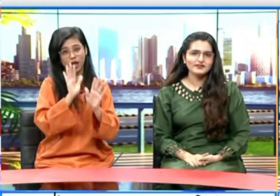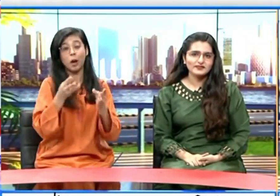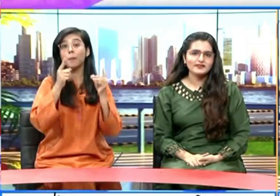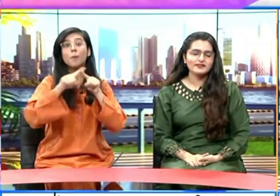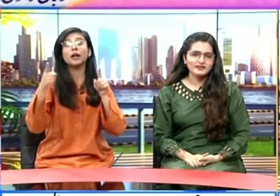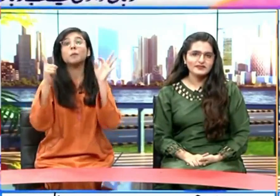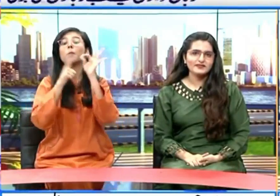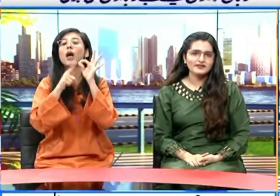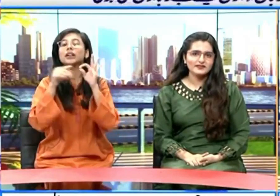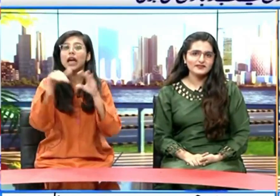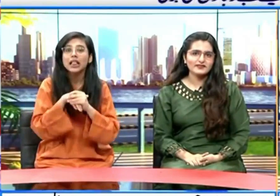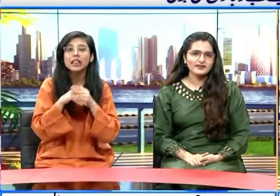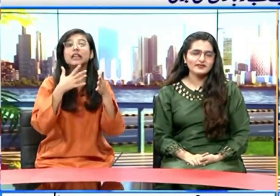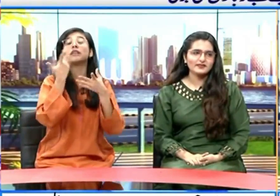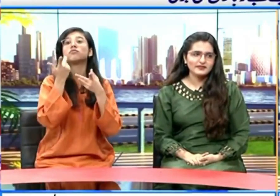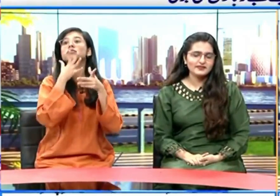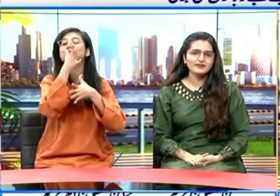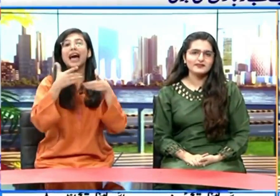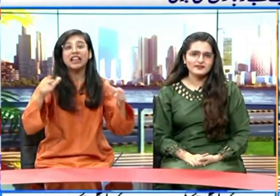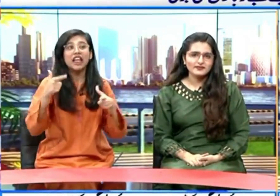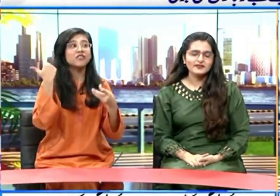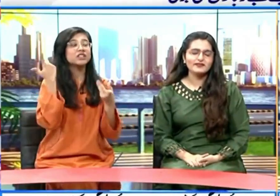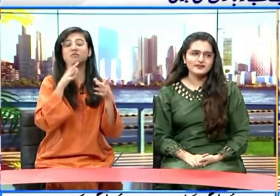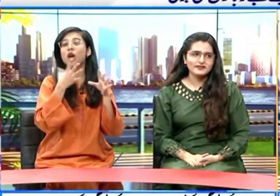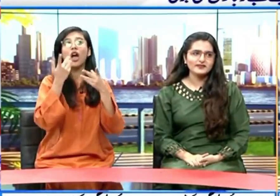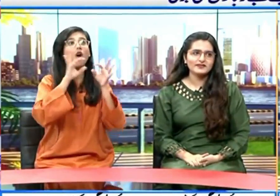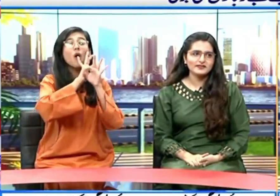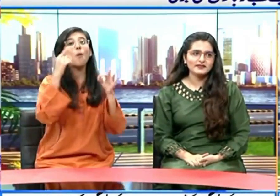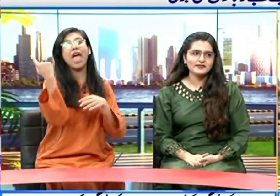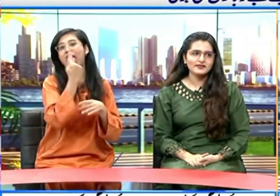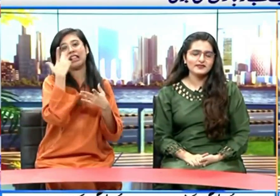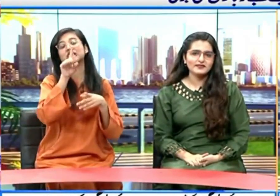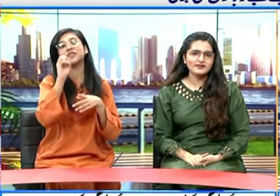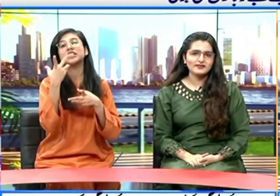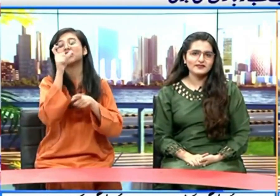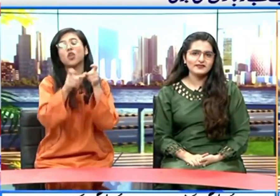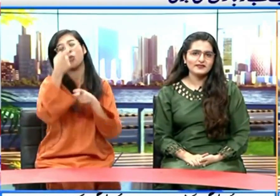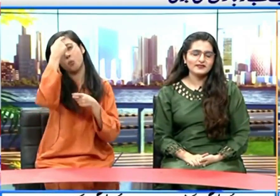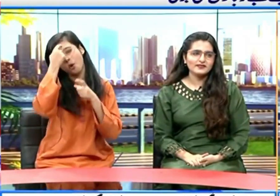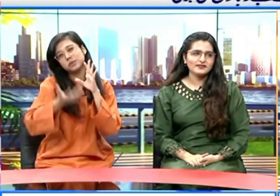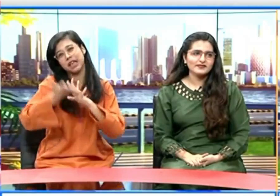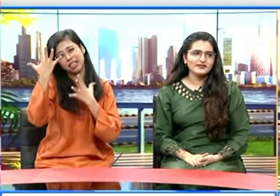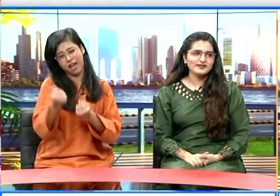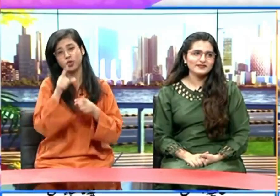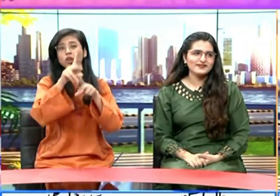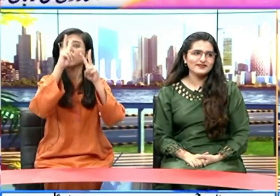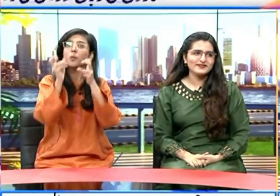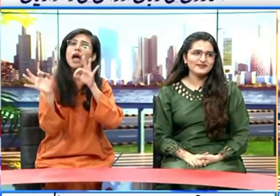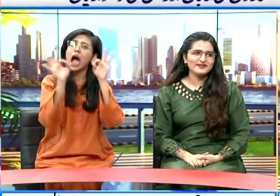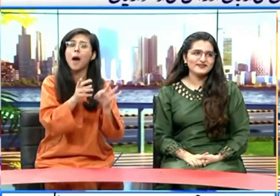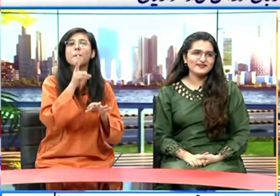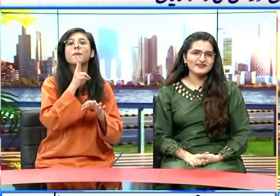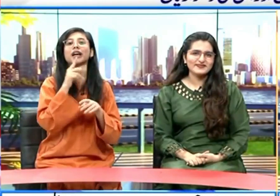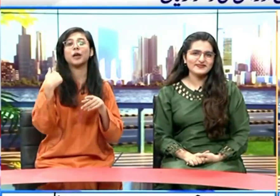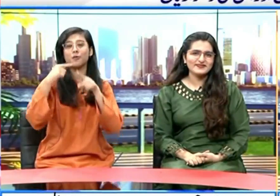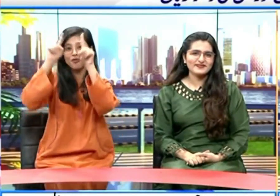میں معیاری سائن لینگویج یا پھر اسٹینڈرڈ سائن لینگویج نہ ہونے کی وجہ سے جو خصوصی افراد ہیں ان کو بڑی مشکلات درپیش ہیں. تو اس پہ ذرا بات کر لیتے ہیں. آپ ونڈو میں